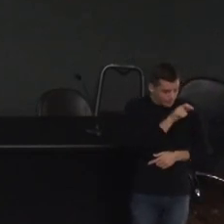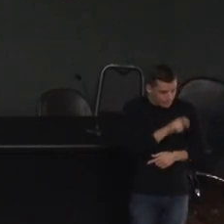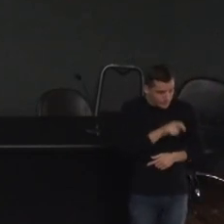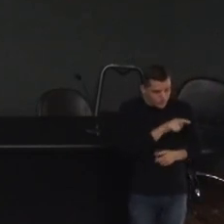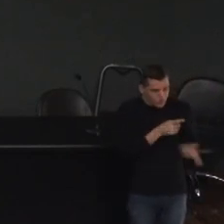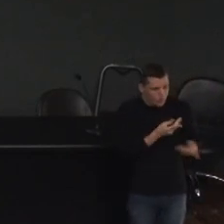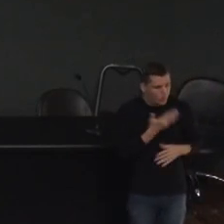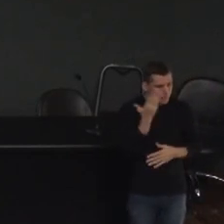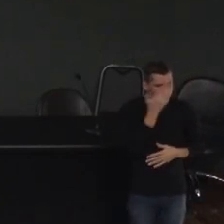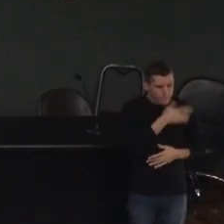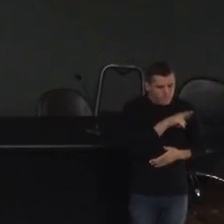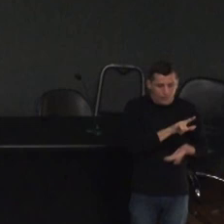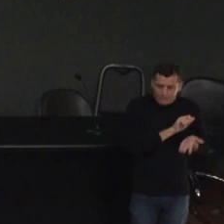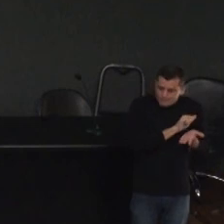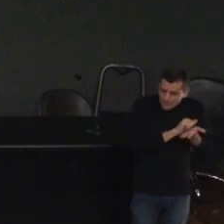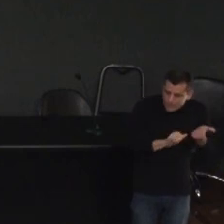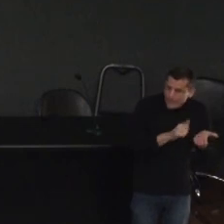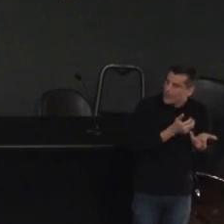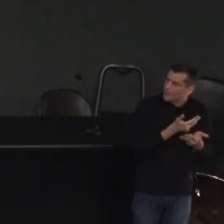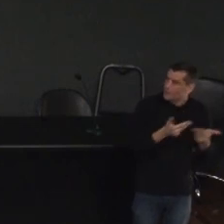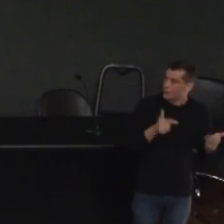aqueles dados foram eliminados